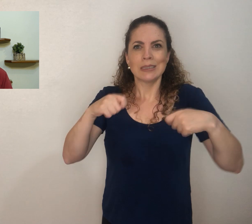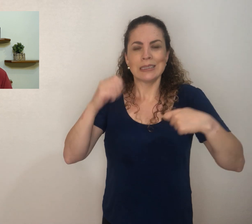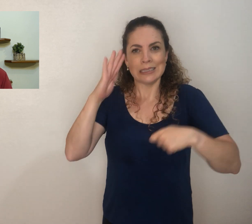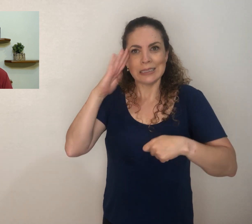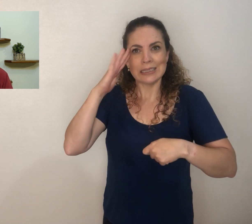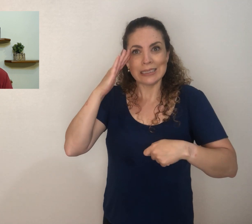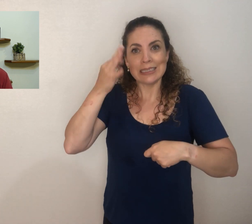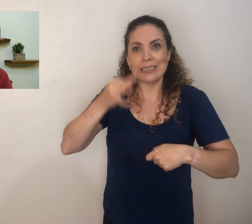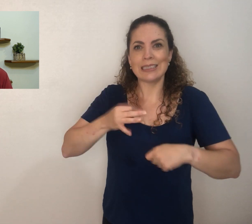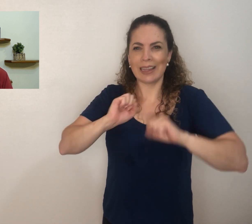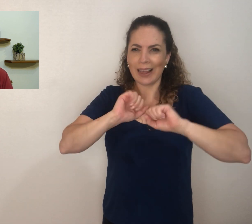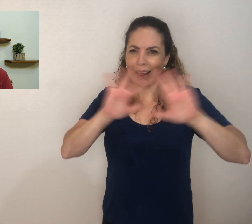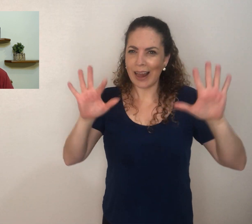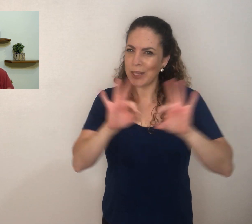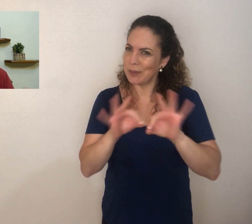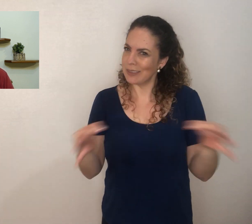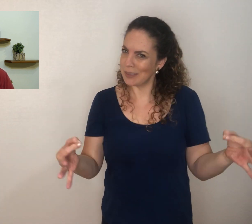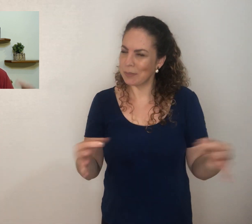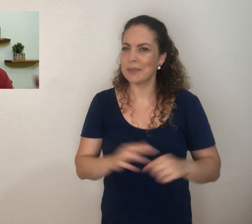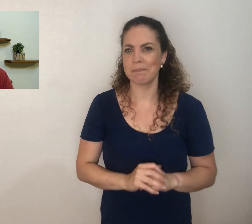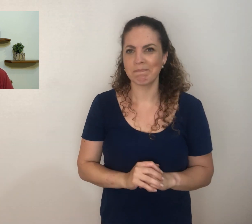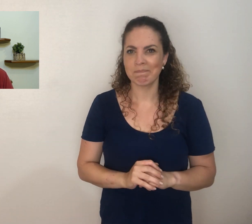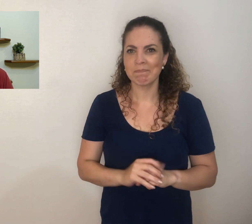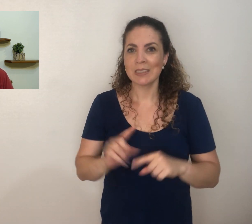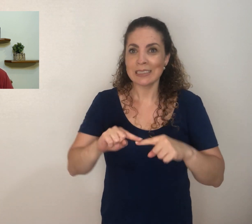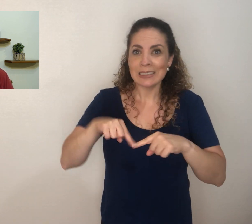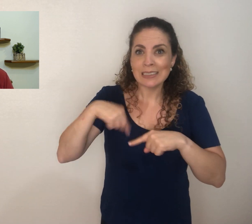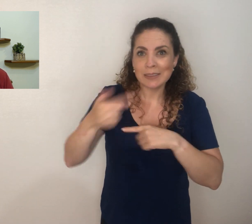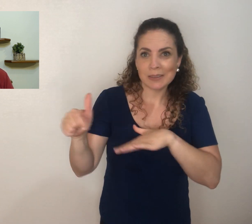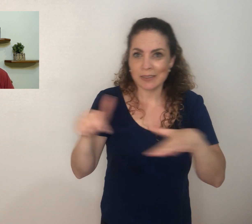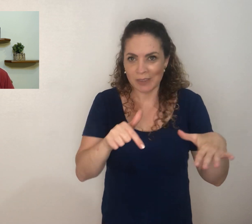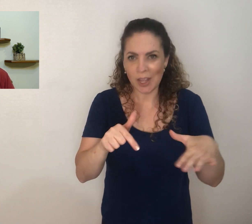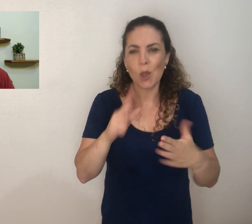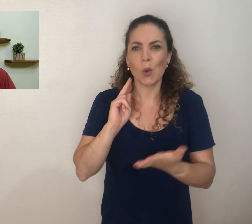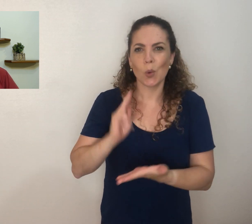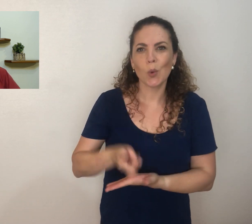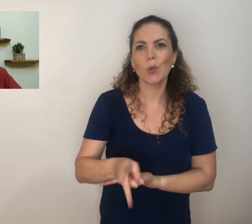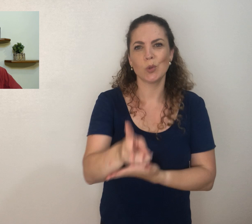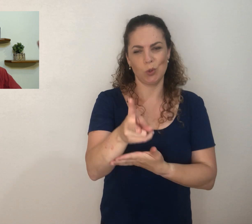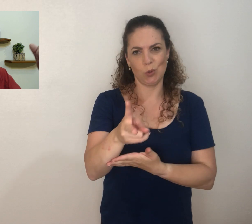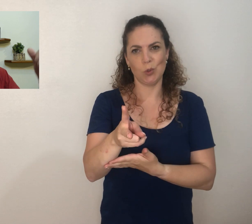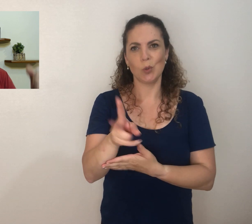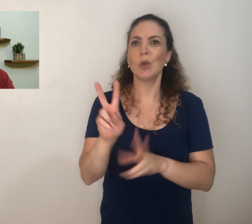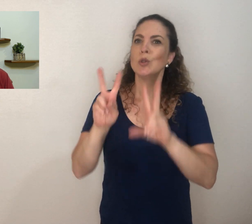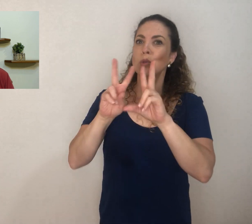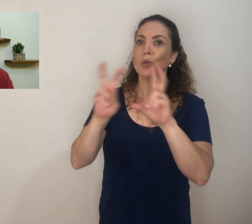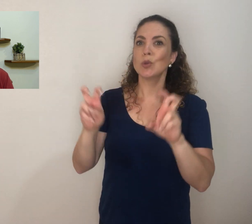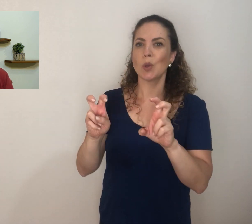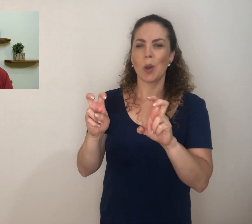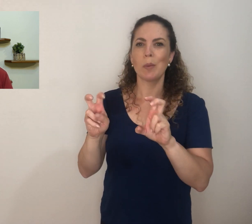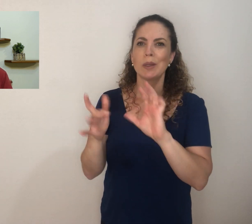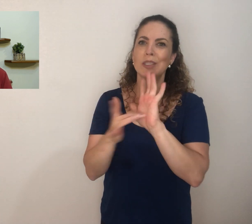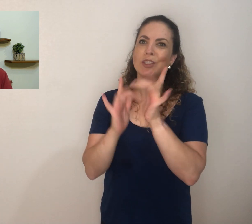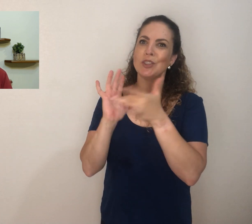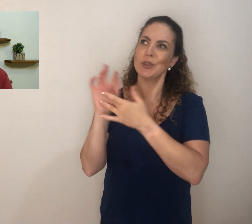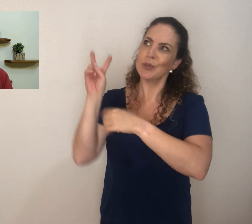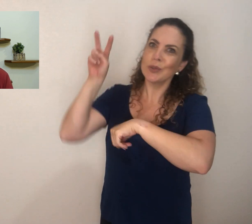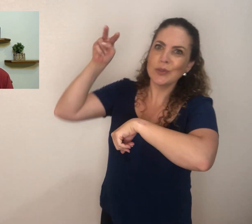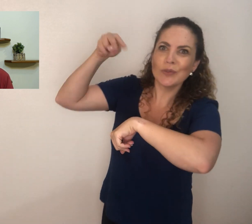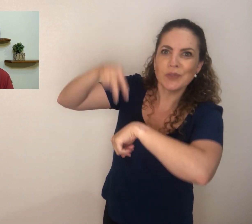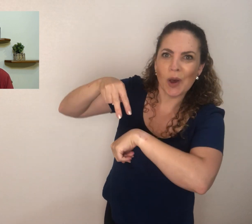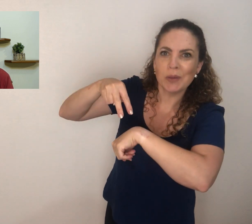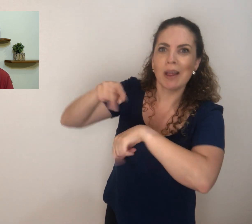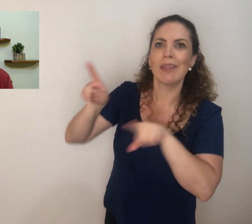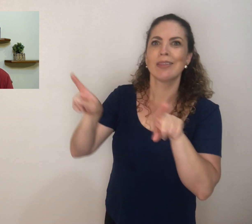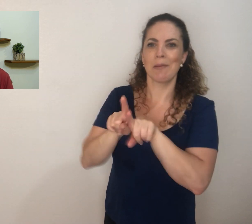então, se Deus permitir, a gente vai para os outros textos das cartas apostólicas que anunciam propriamente a vinda do Senhor